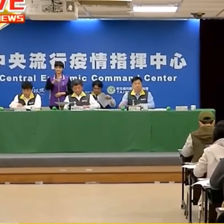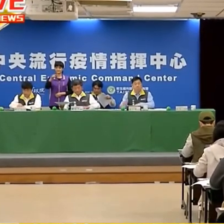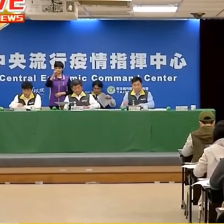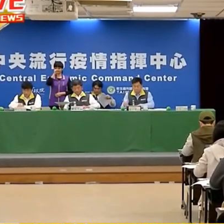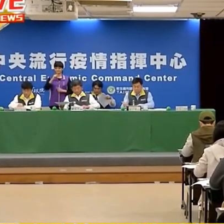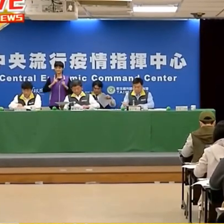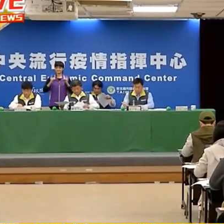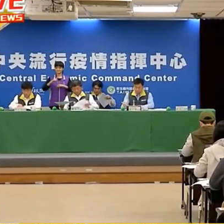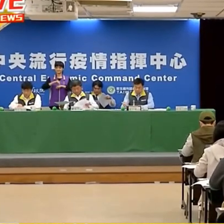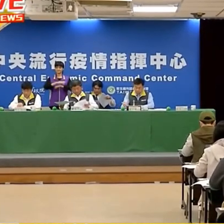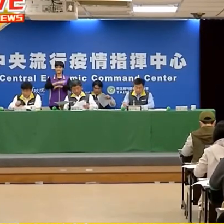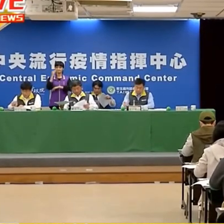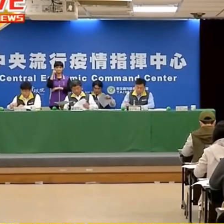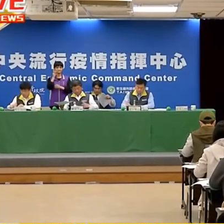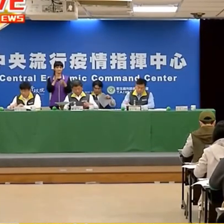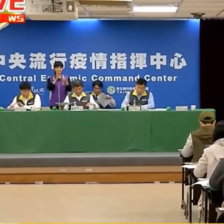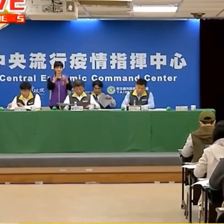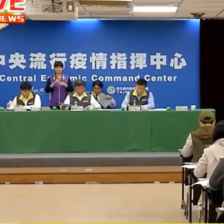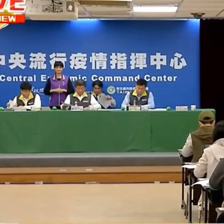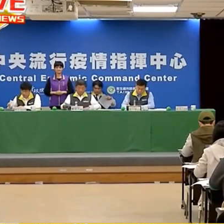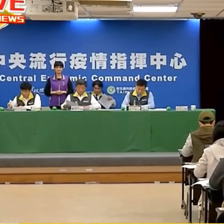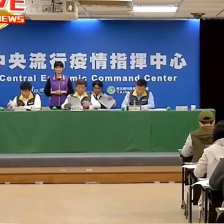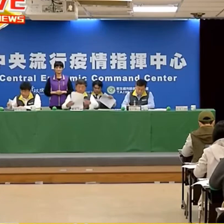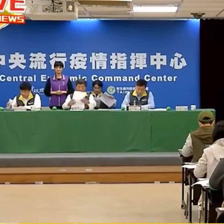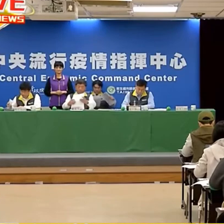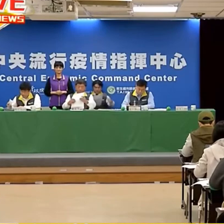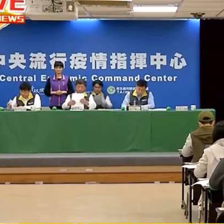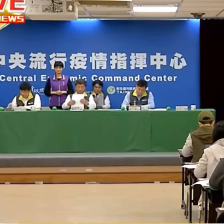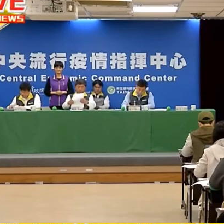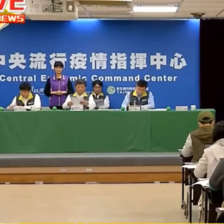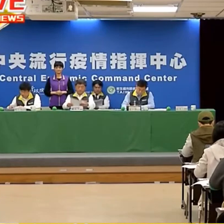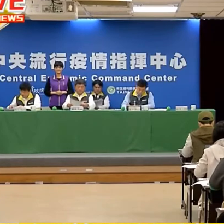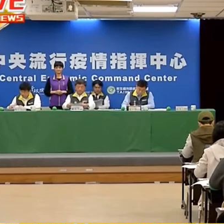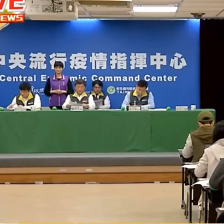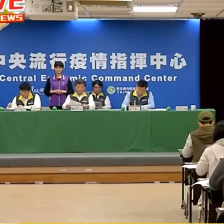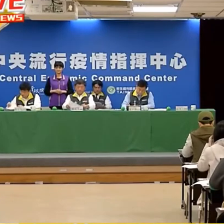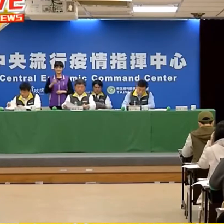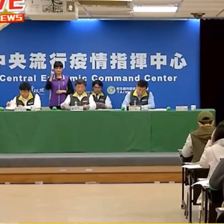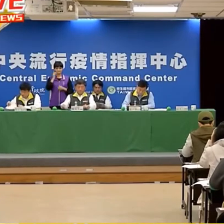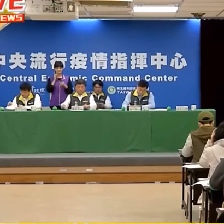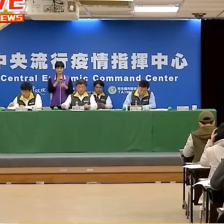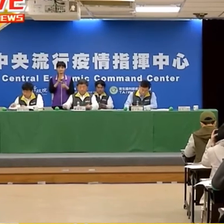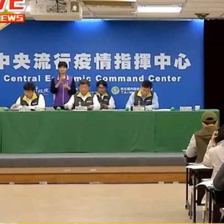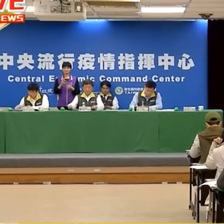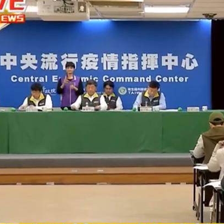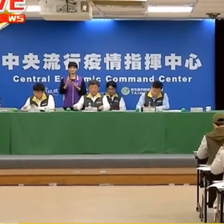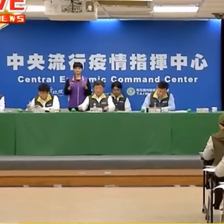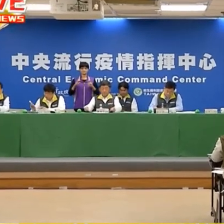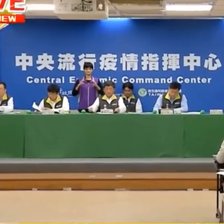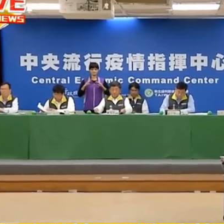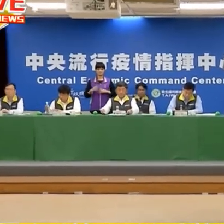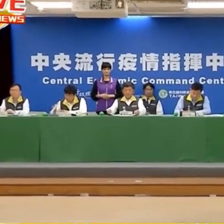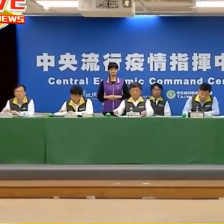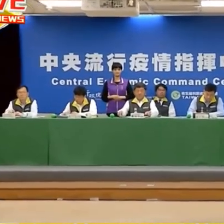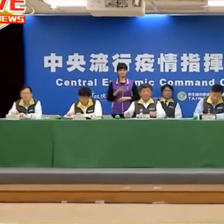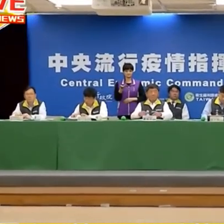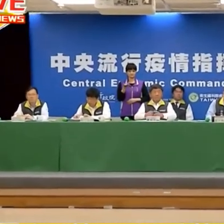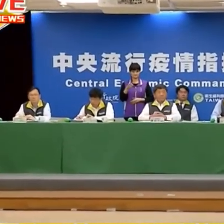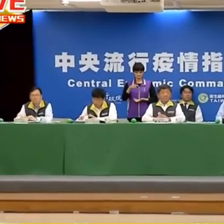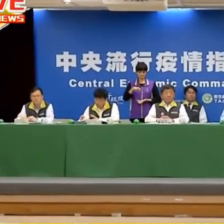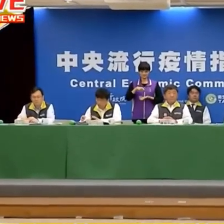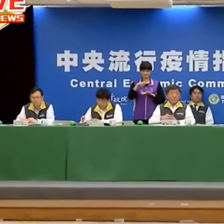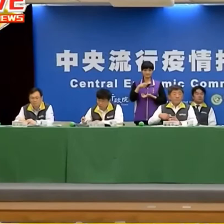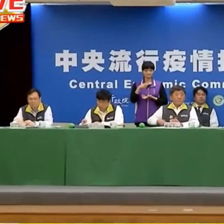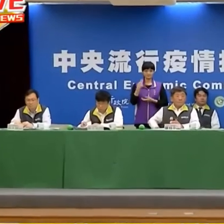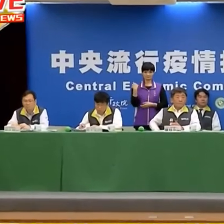大家好，自由时报提问。首先第一个想问，就是指挥官这边刚刚有提到说，我们